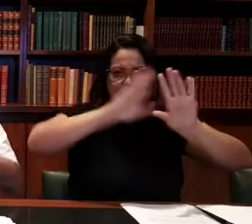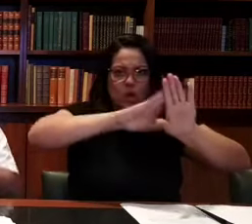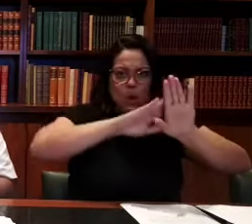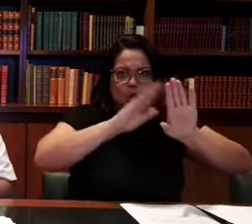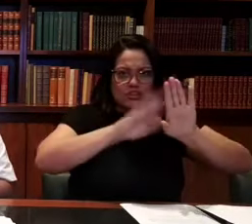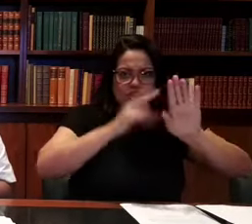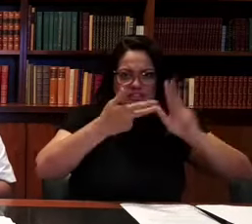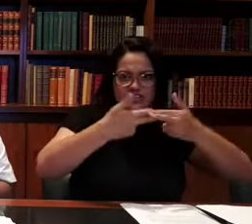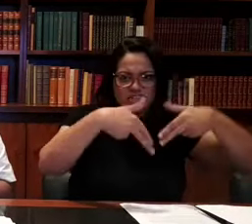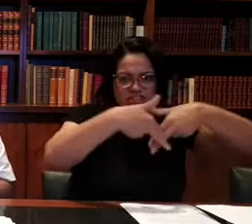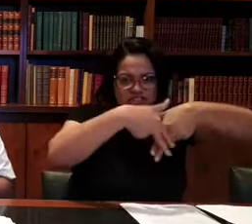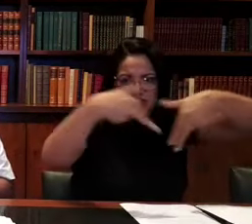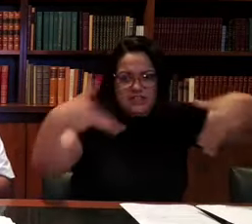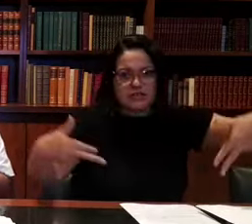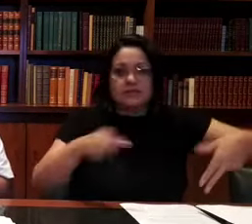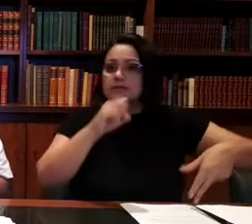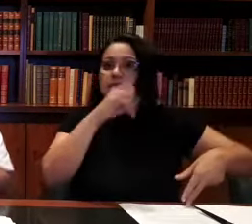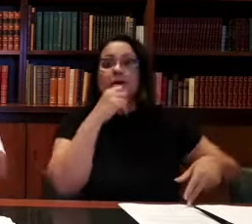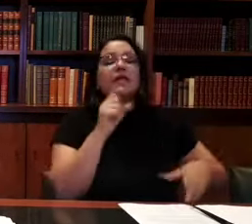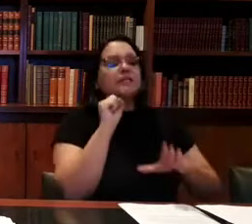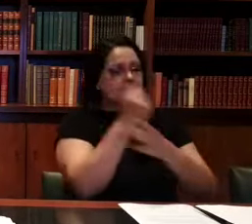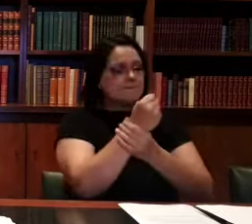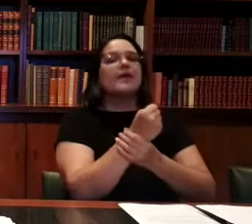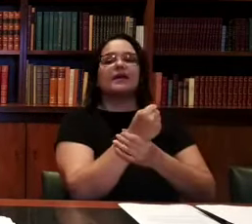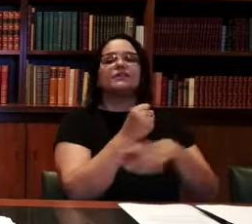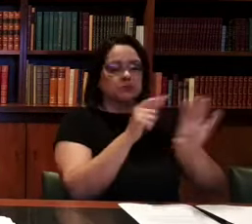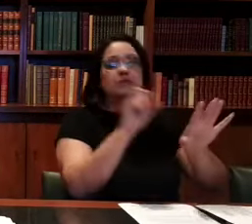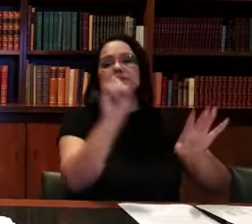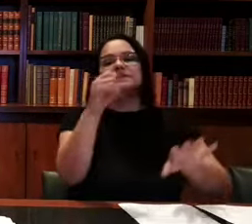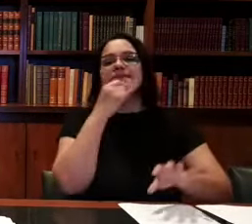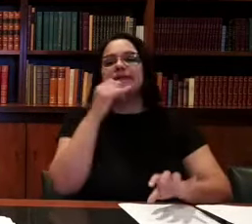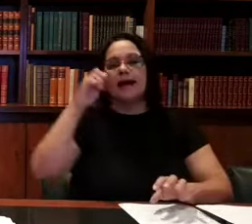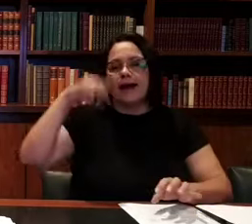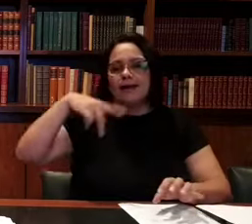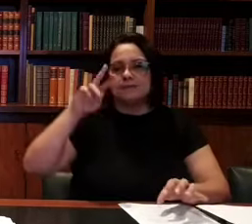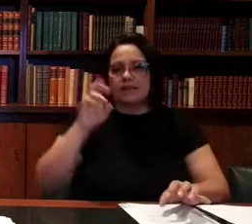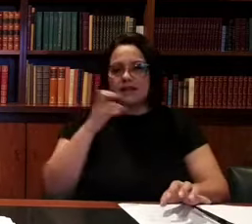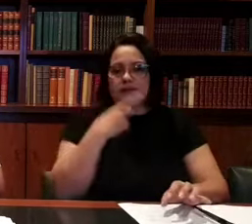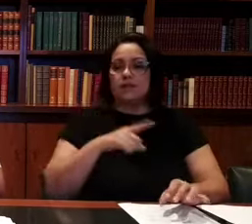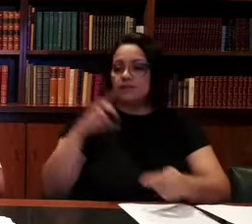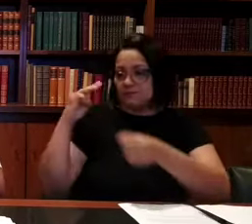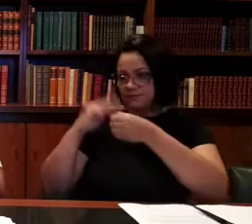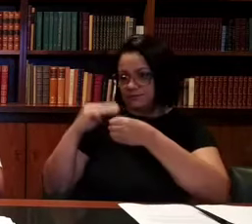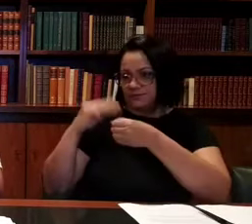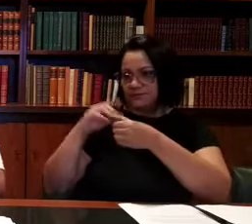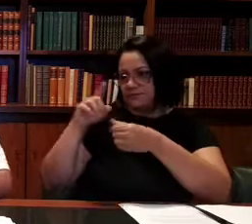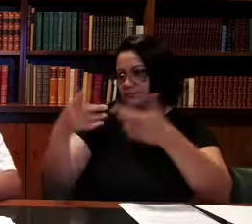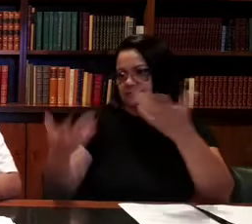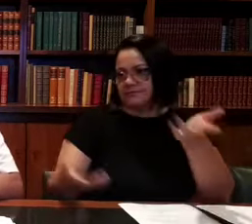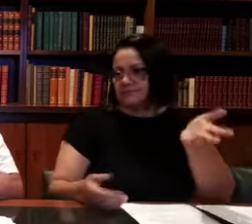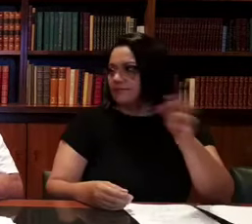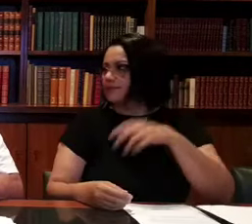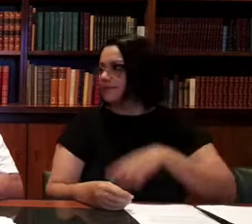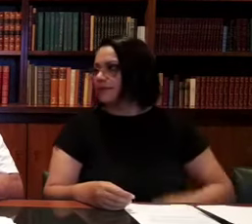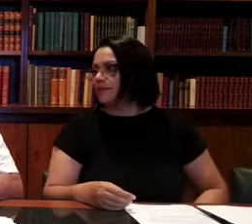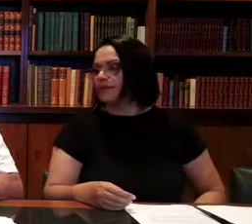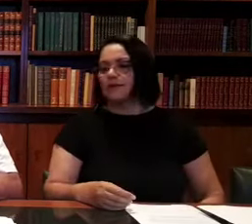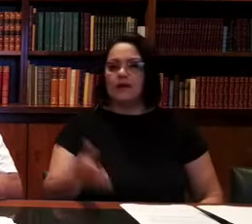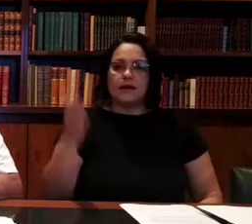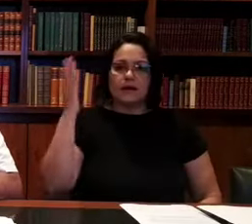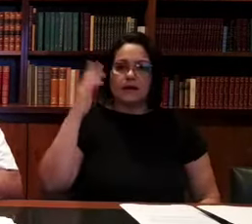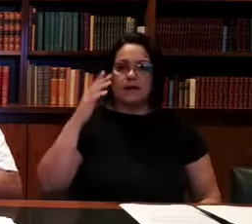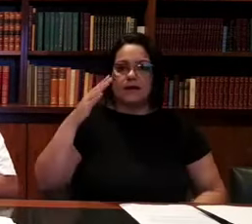tivesse ganho presente para o André defendendo dessa grande ó ó e o município de é do